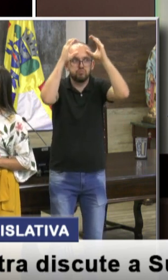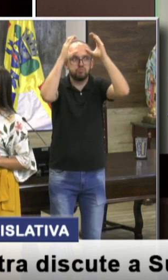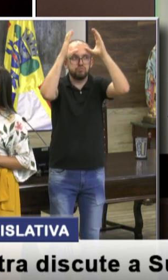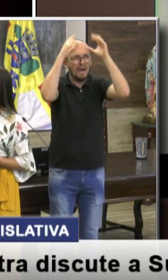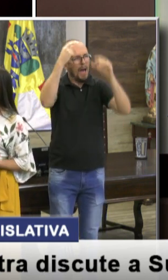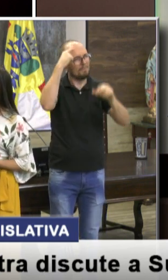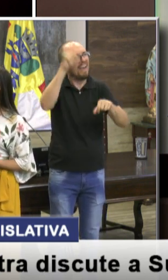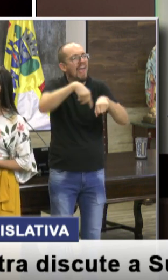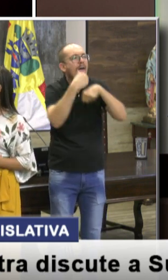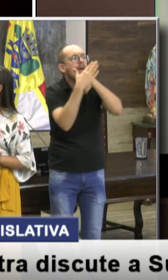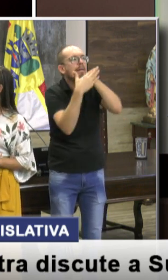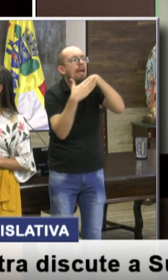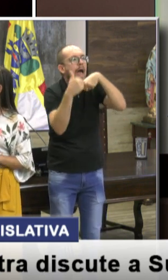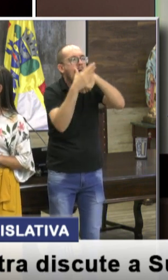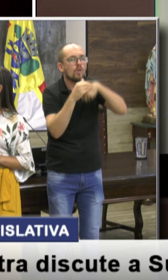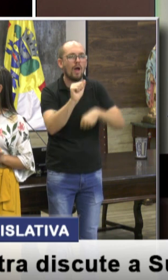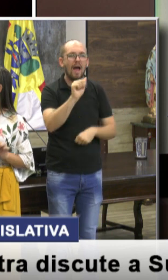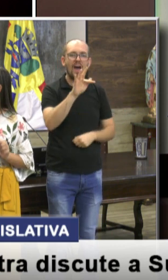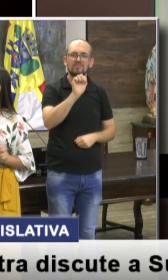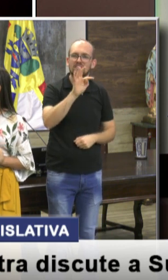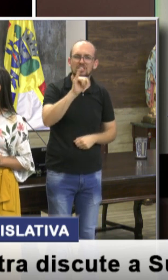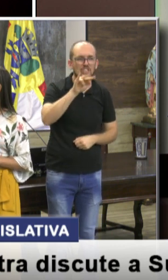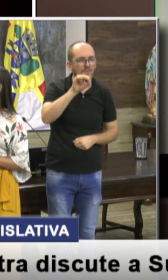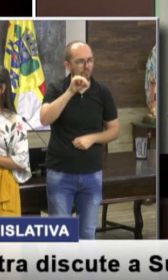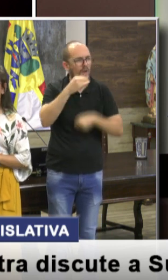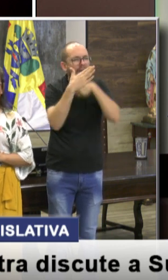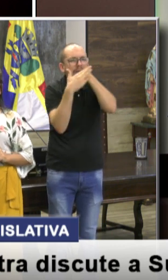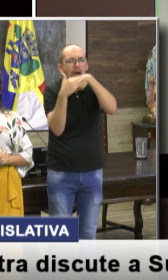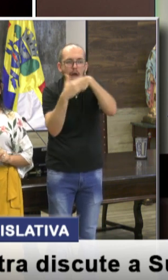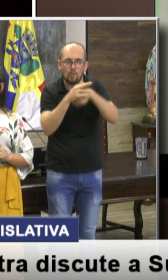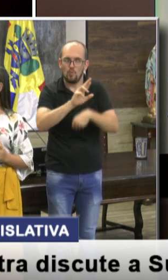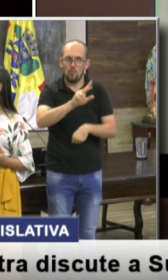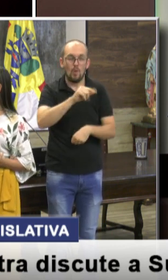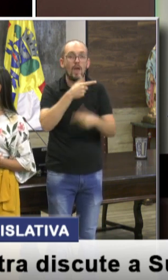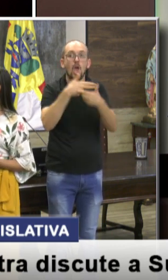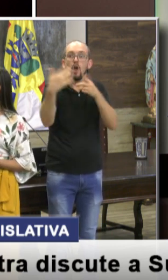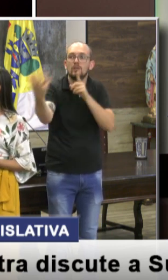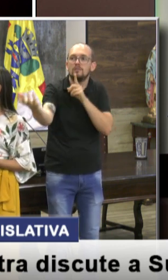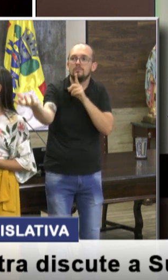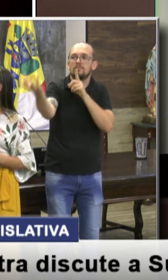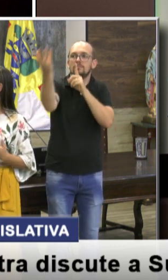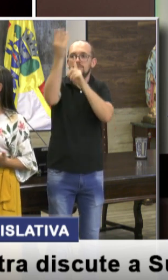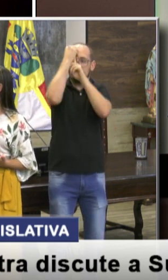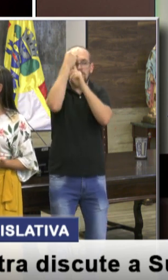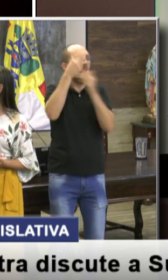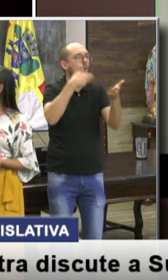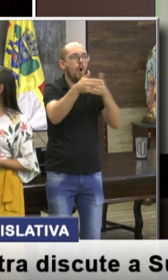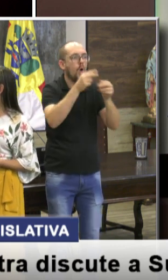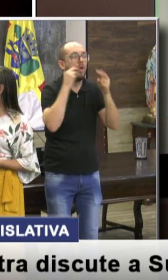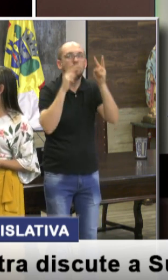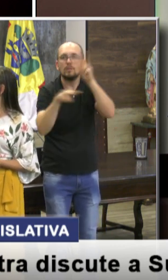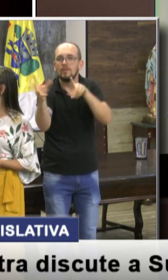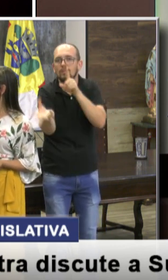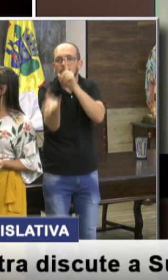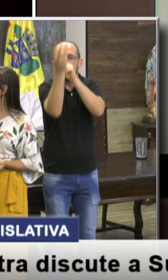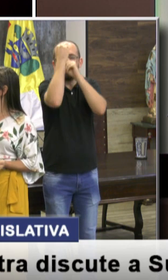carinho e amor. Todo ser humano é afetado, positiva e negativamente, e reage a esses estímulos, explica